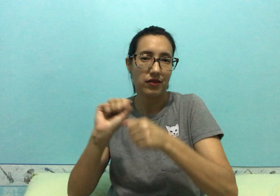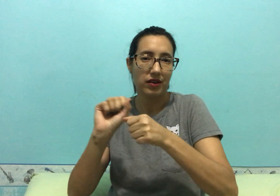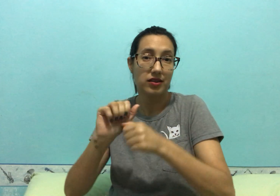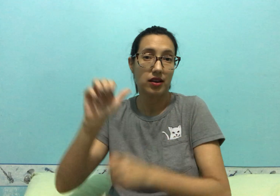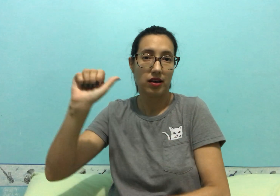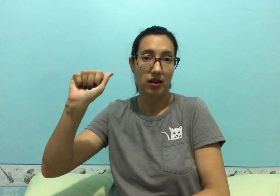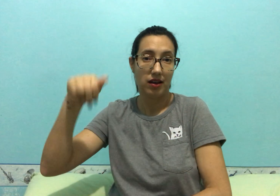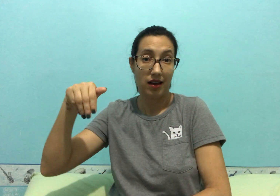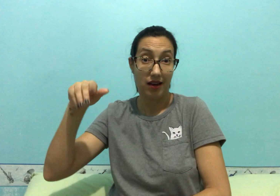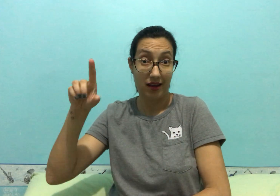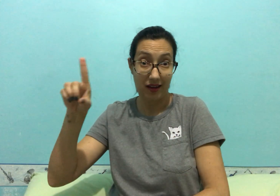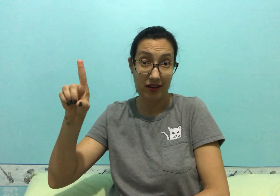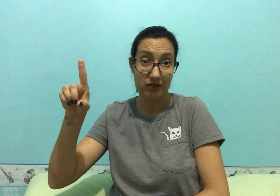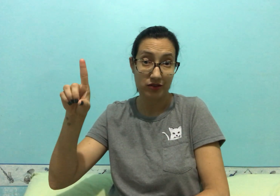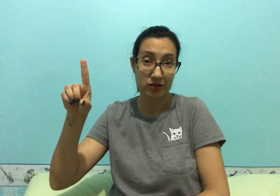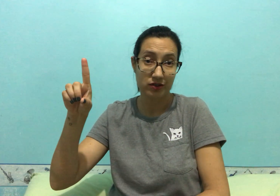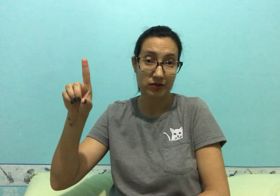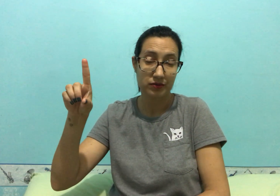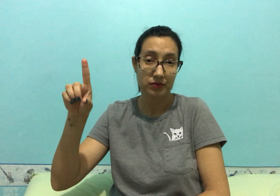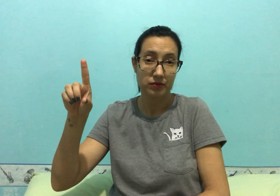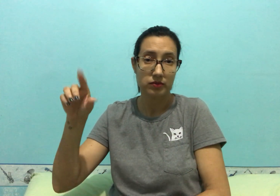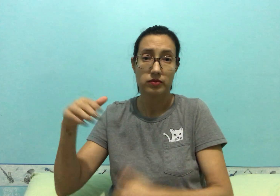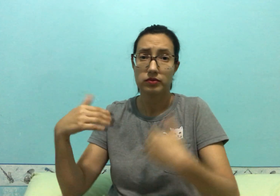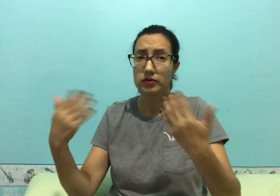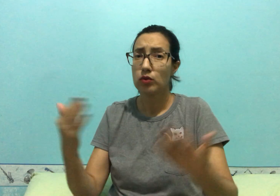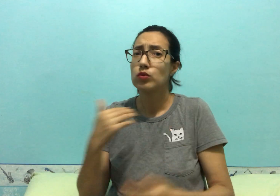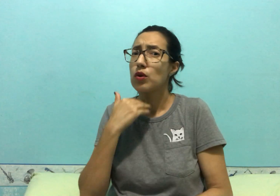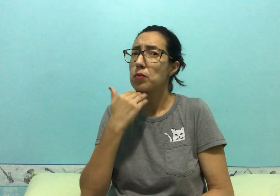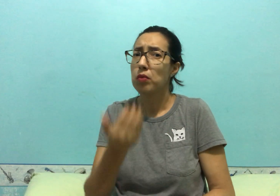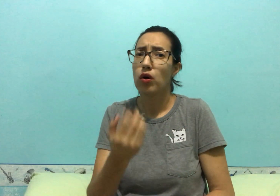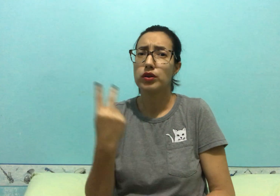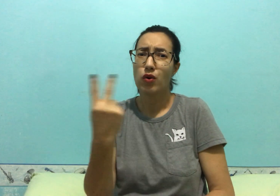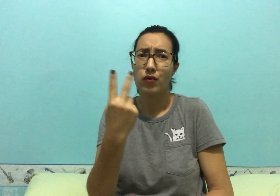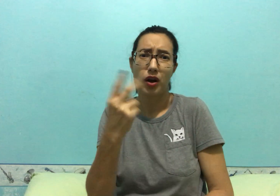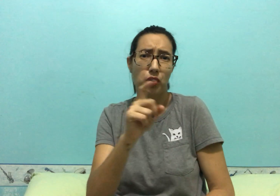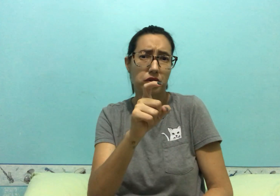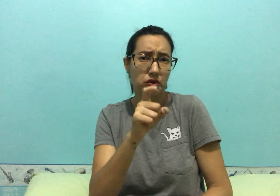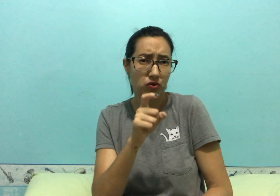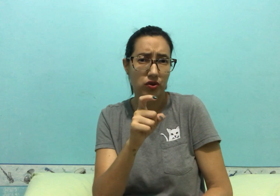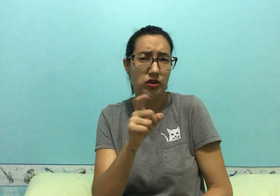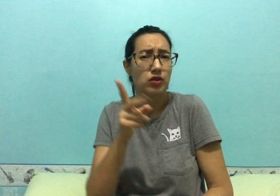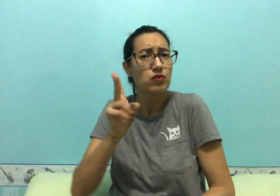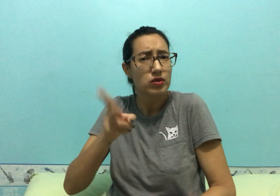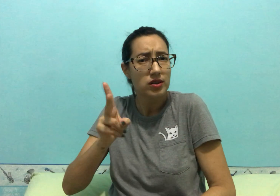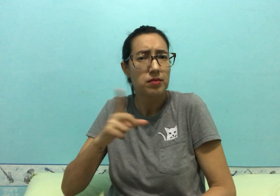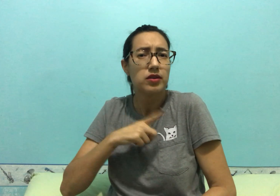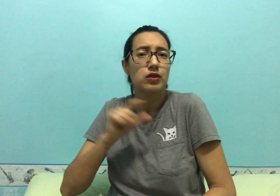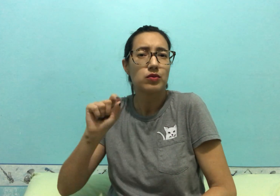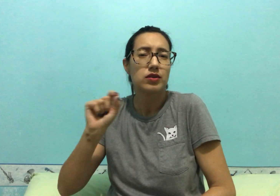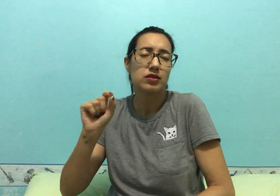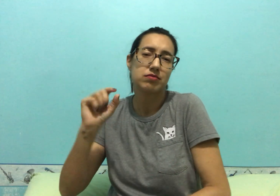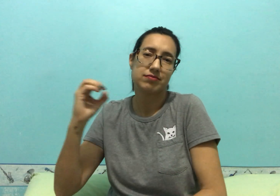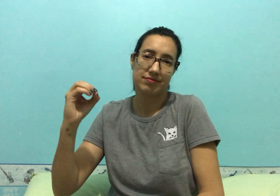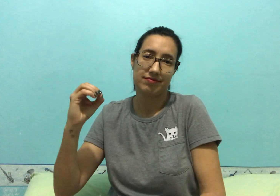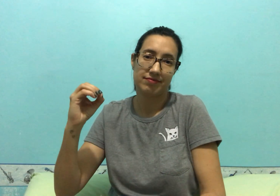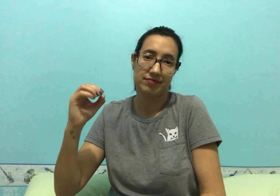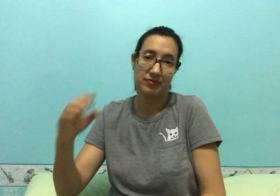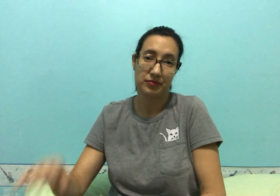do x, sempre vai ser 0. Porque para eu ter 1 aqui na saída, eu teria que ter 1 e 1. Se eu